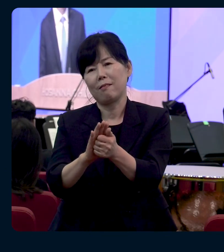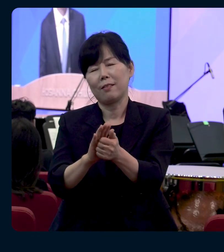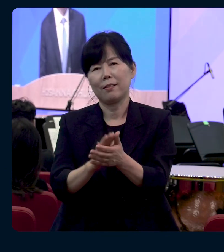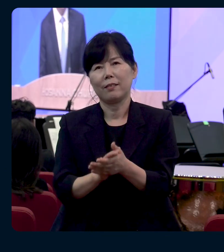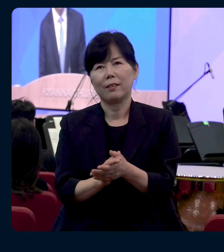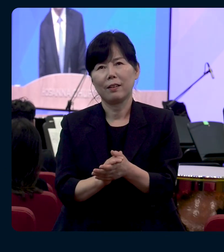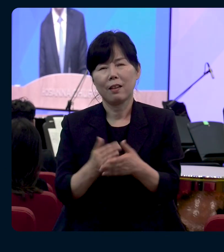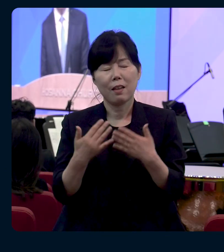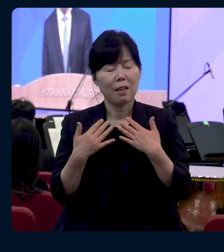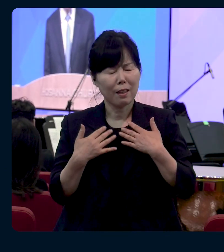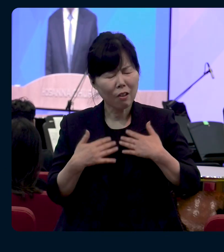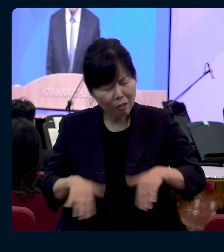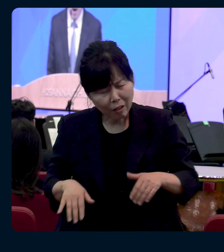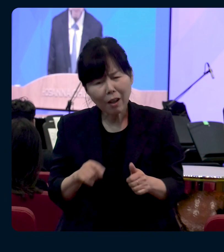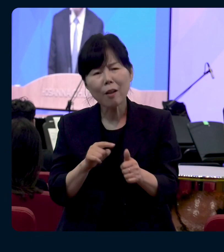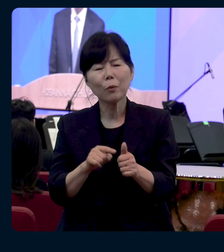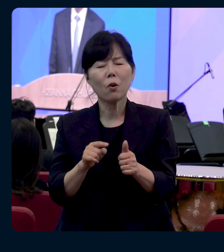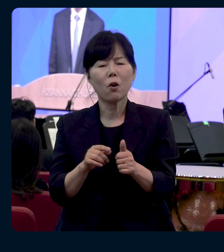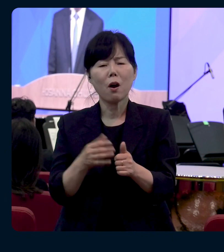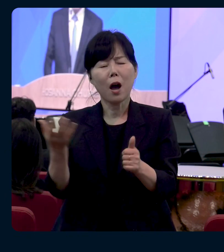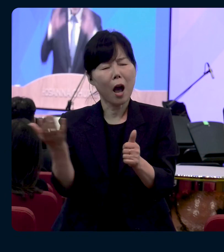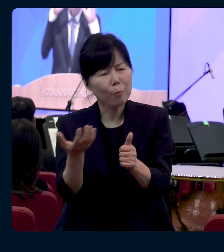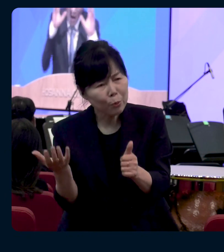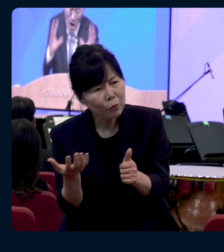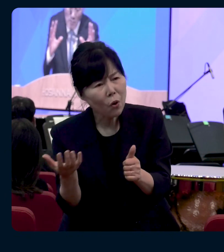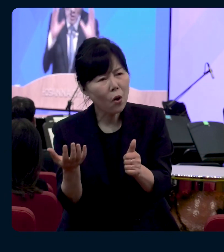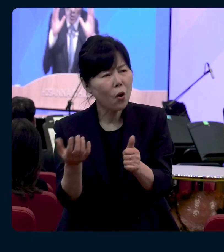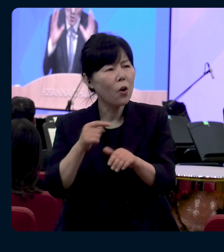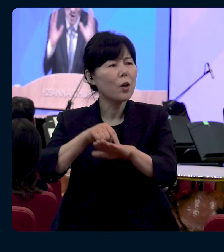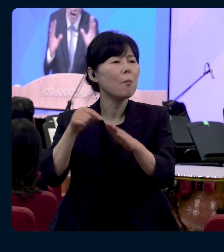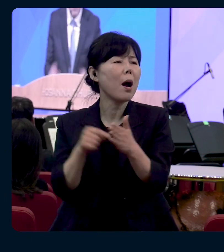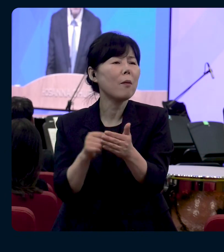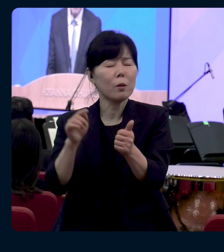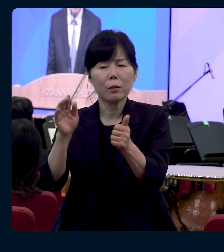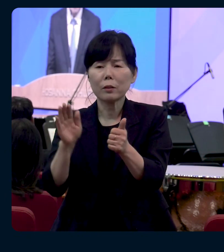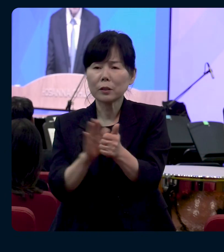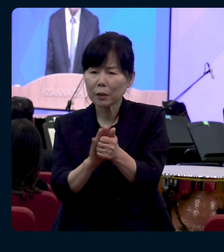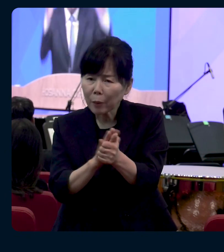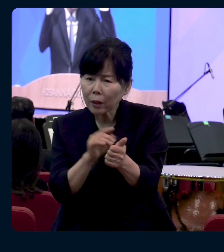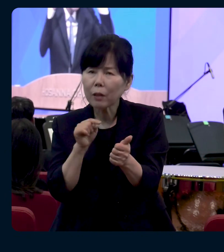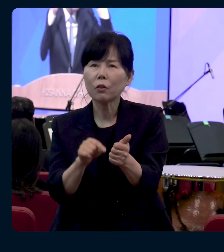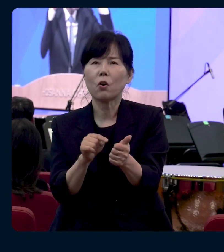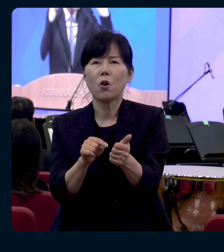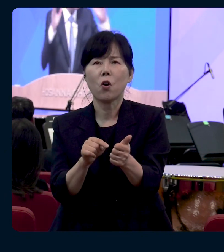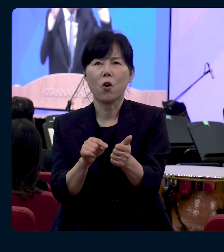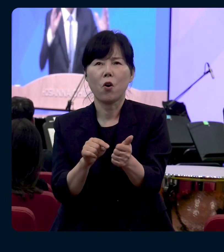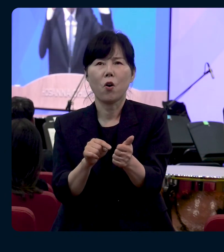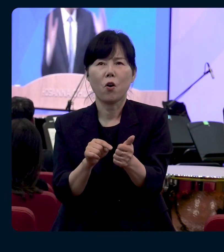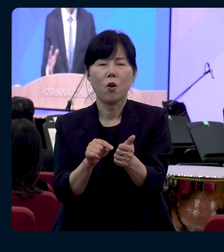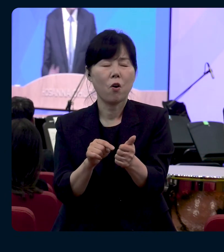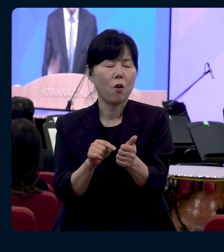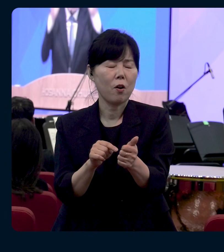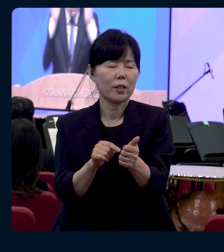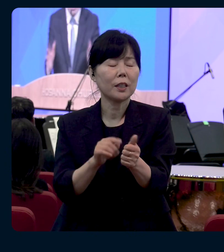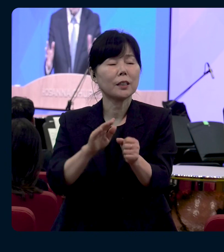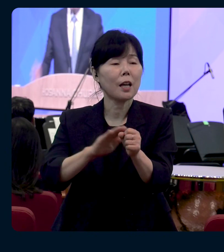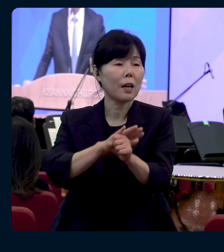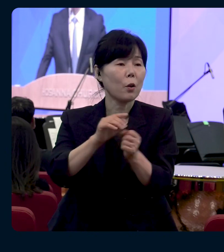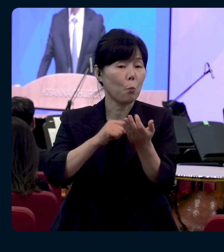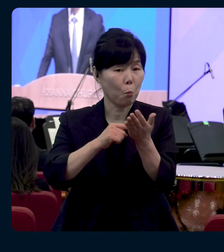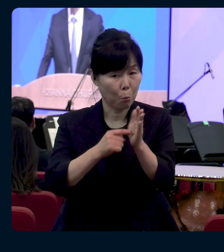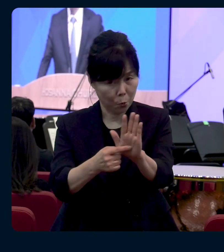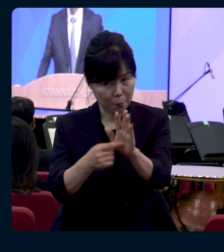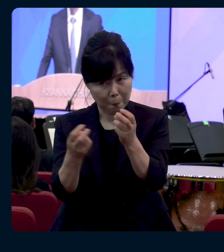그의 연약함, 그의 아픔, 그의 마음을 먼저 생각하는 아주 구체적이고 실제적인 사랑, 이것이